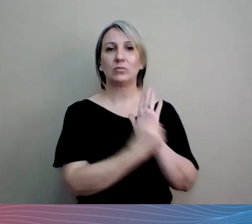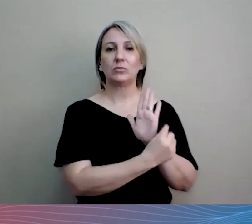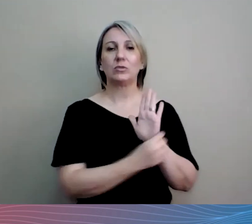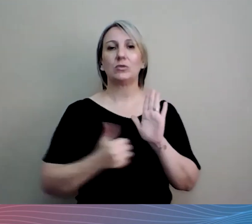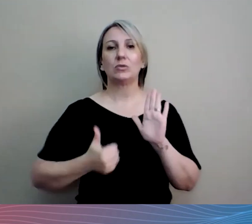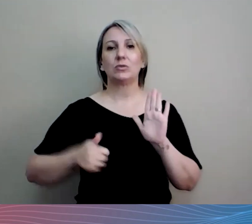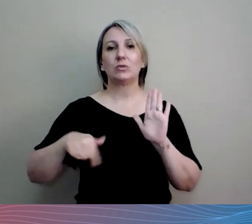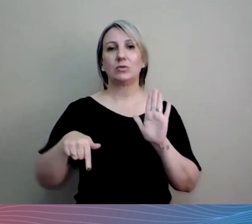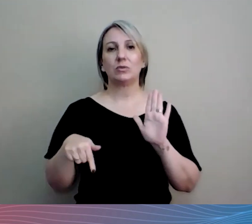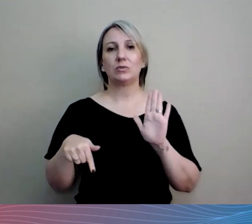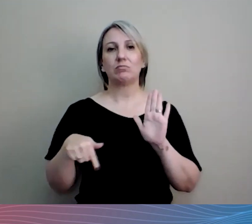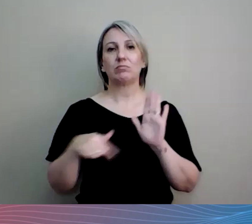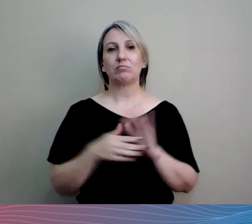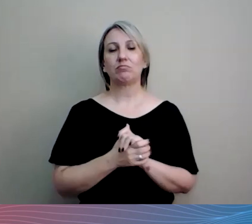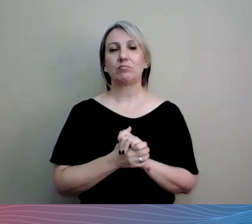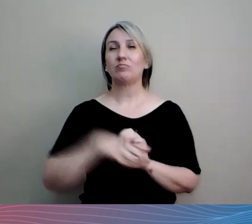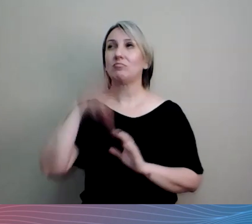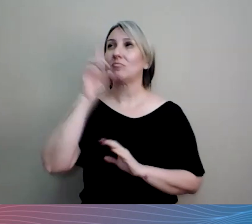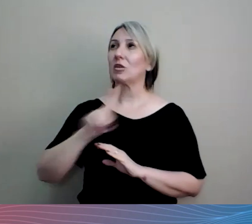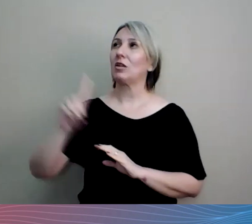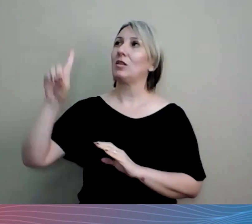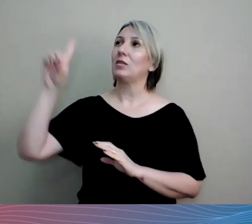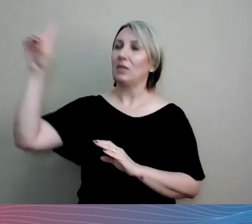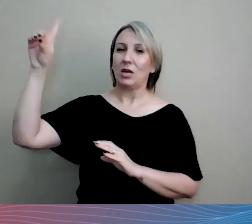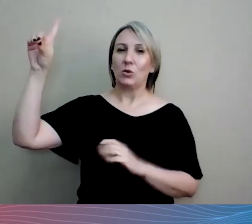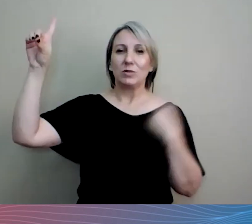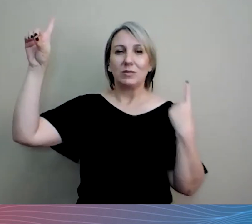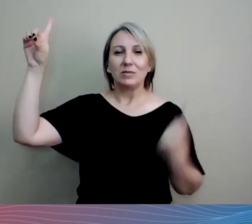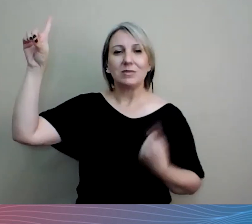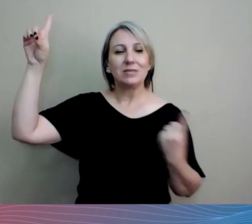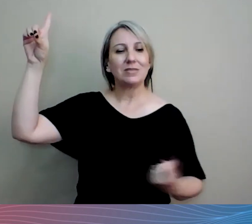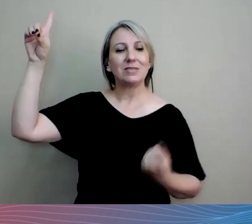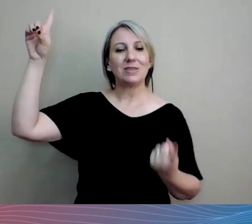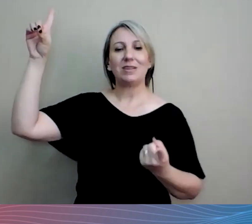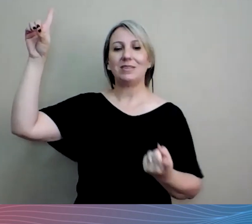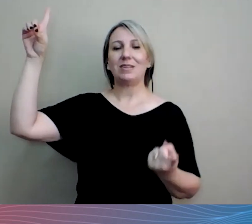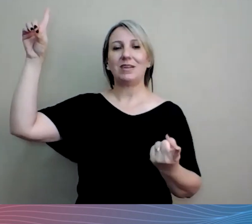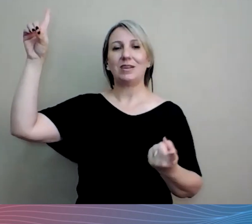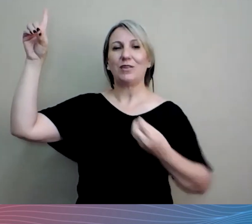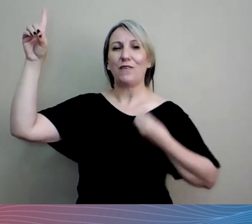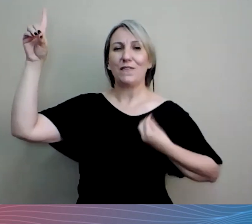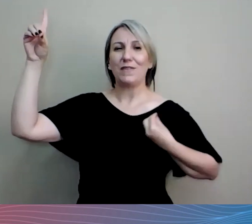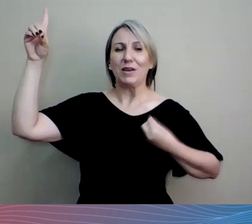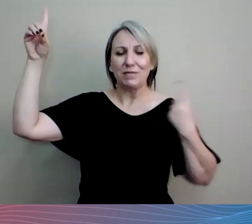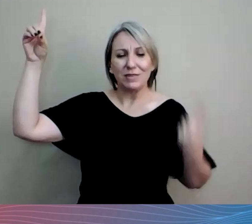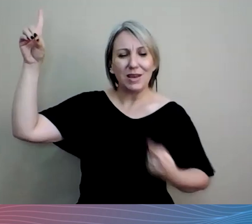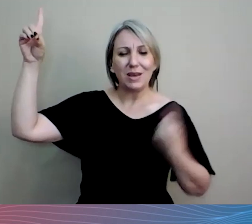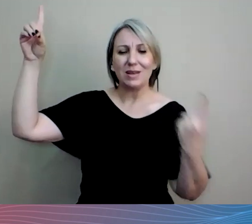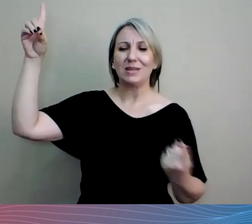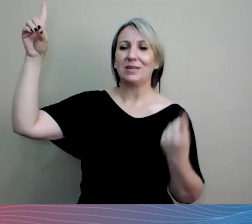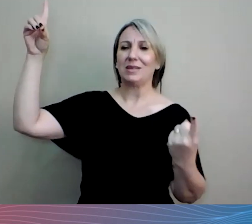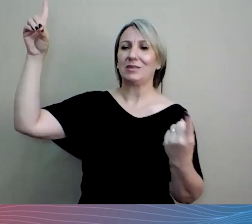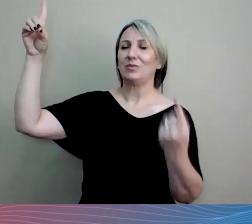Assim, ao Deus eterno, imortal, invisível, Deus